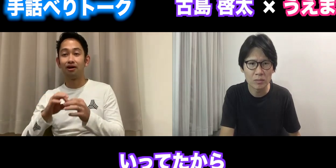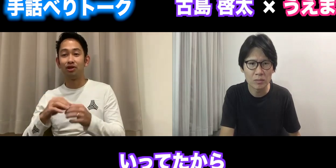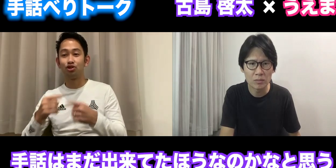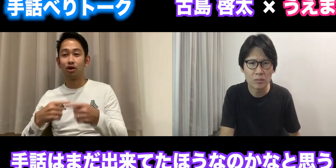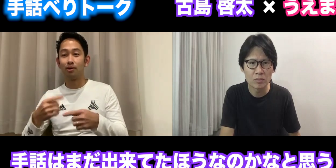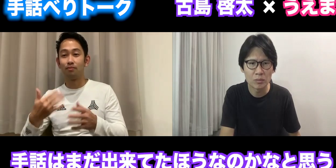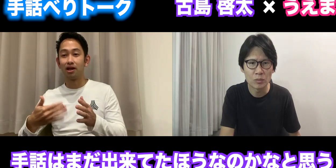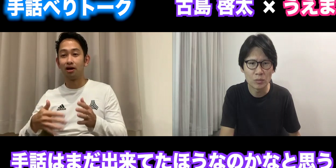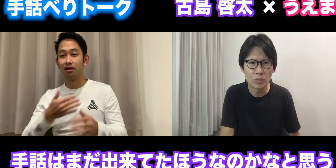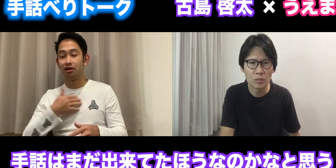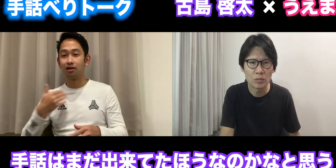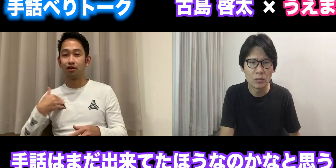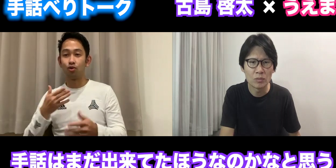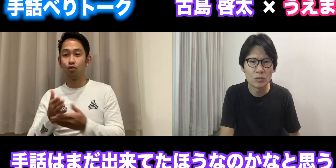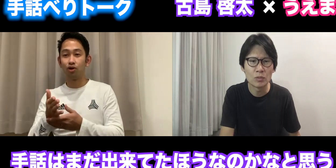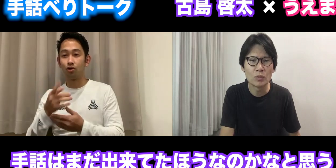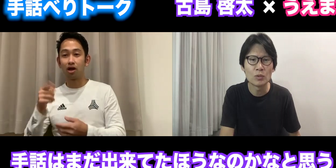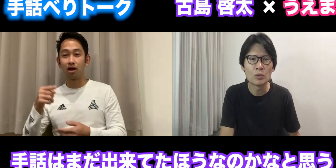マーシュはまだ生きてた方なのかな